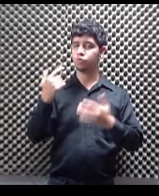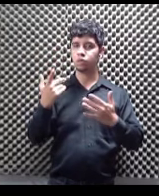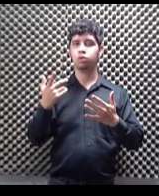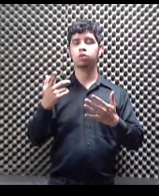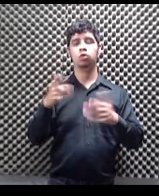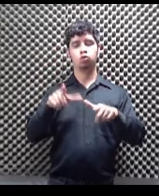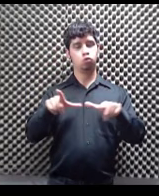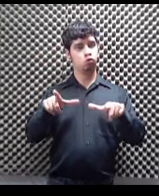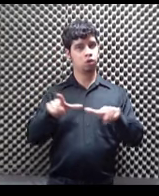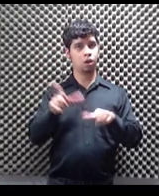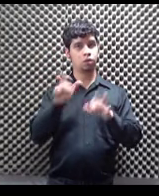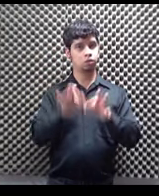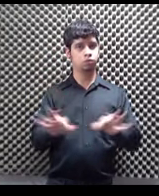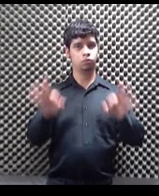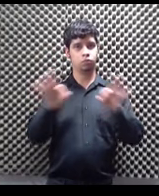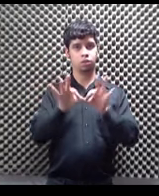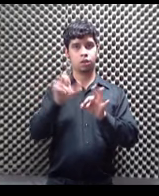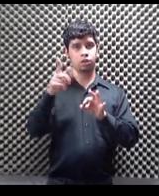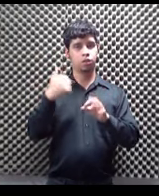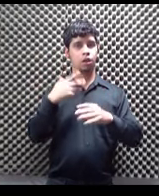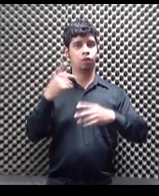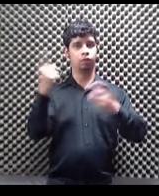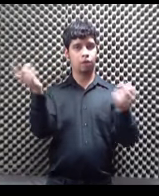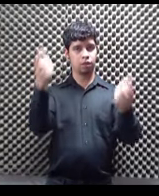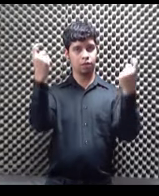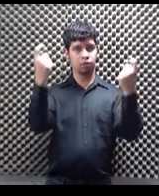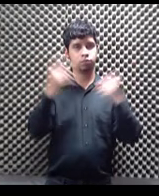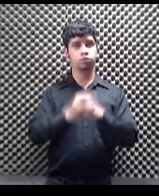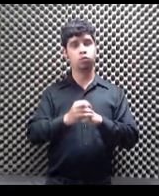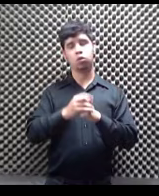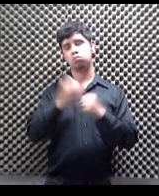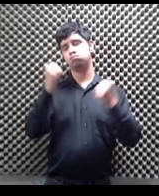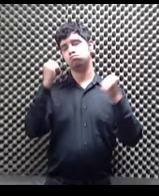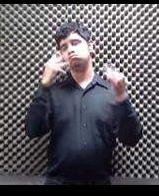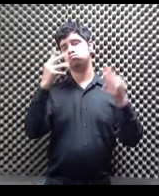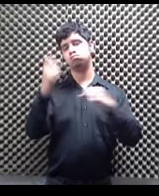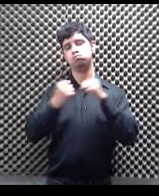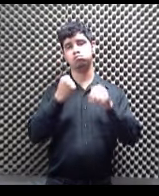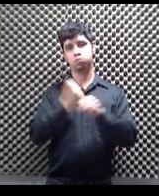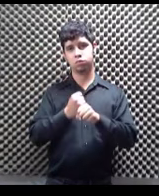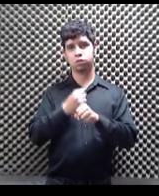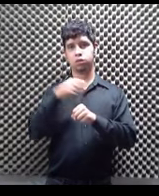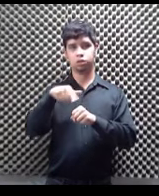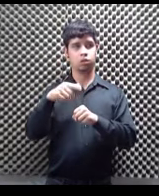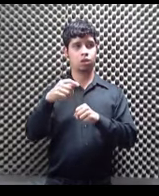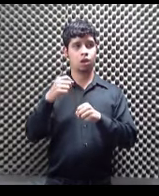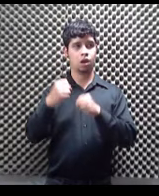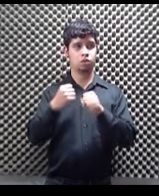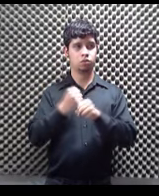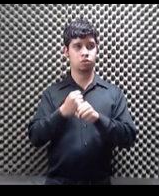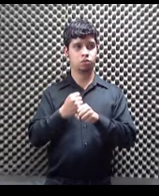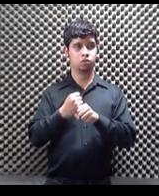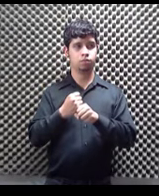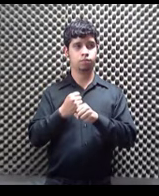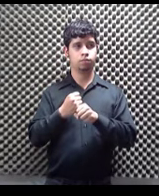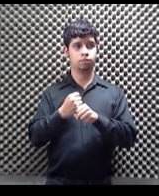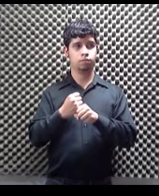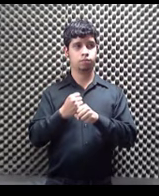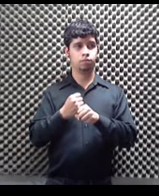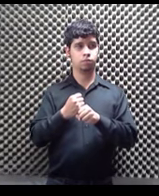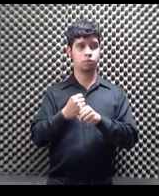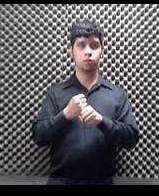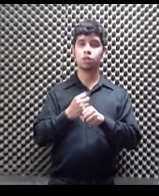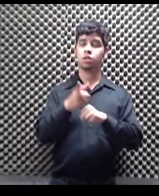una sede bien importante del festival por muchos años, y este año, pues como siempre, la